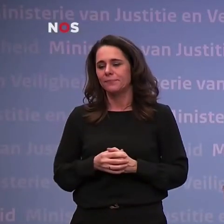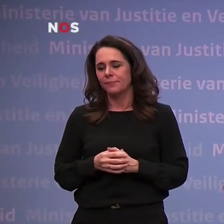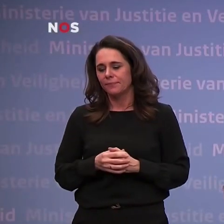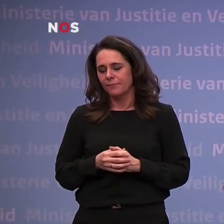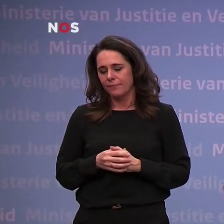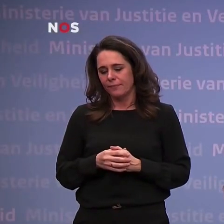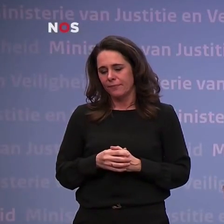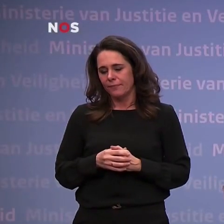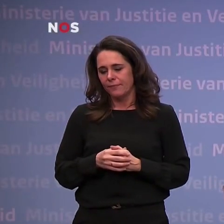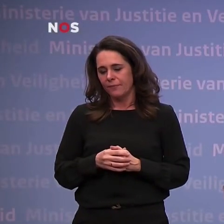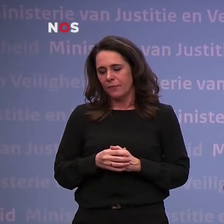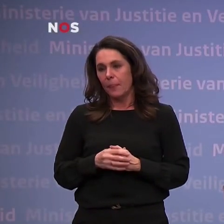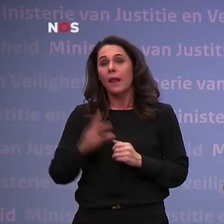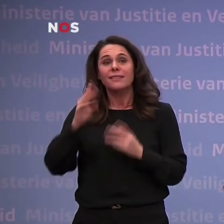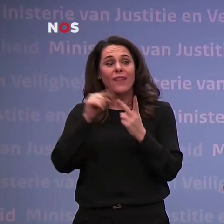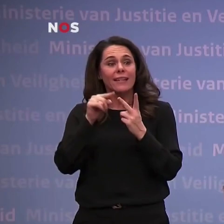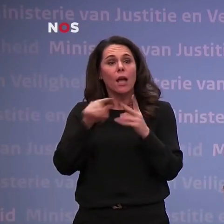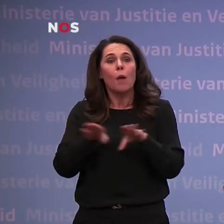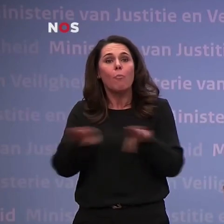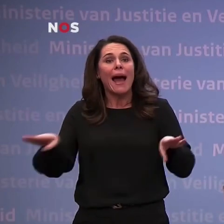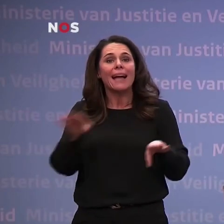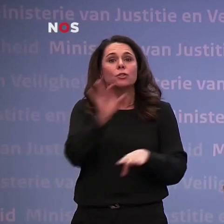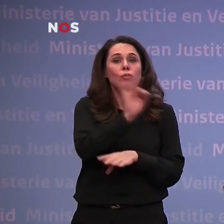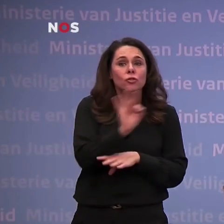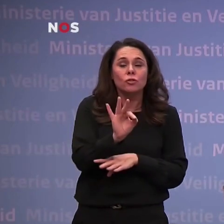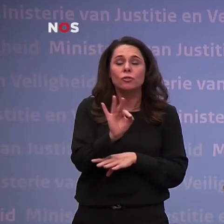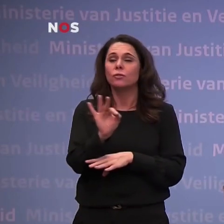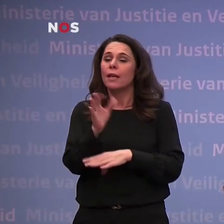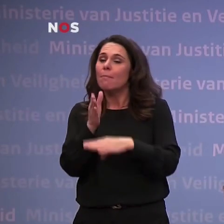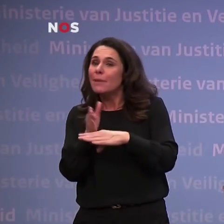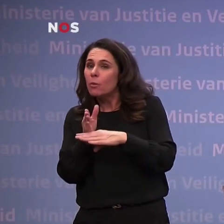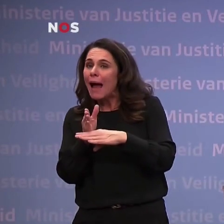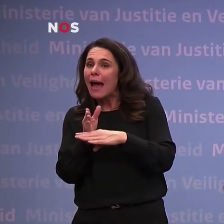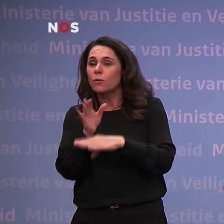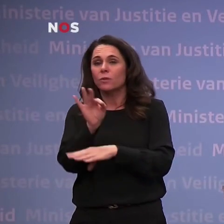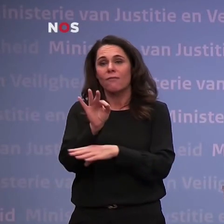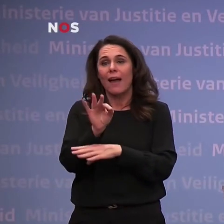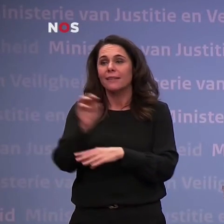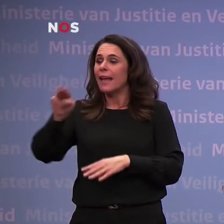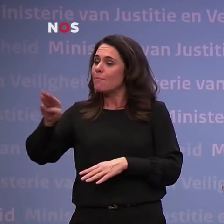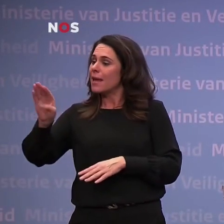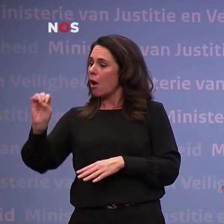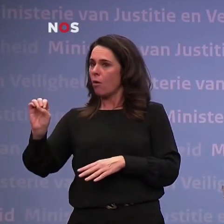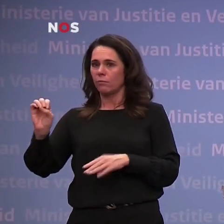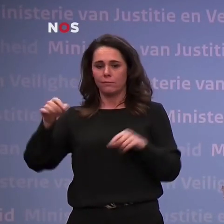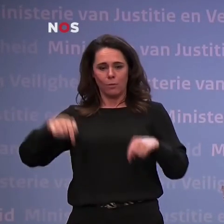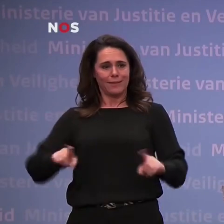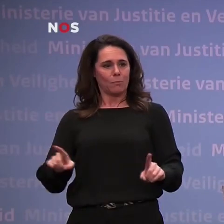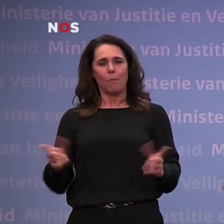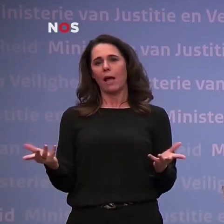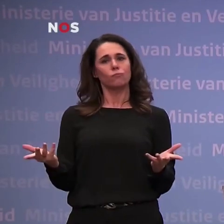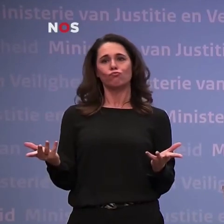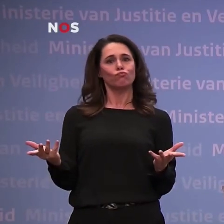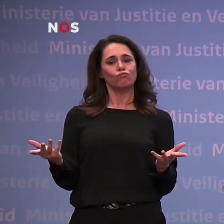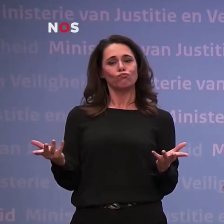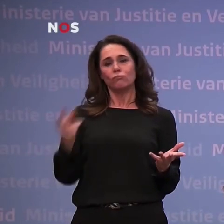En dan wil ik iets zeggen over het basis, het middelbaar onderwijs en het mbo. Want daar zien we op dit moment geen reden om